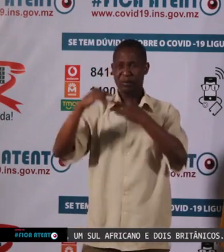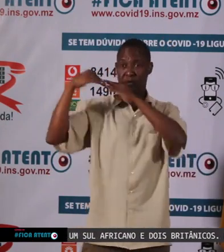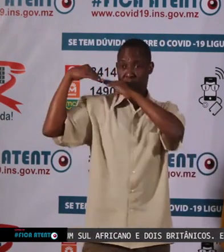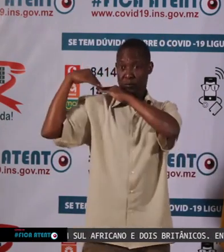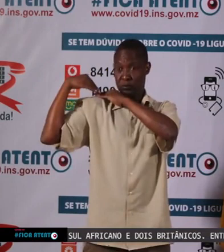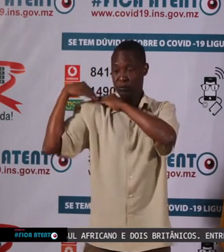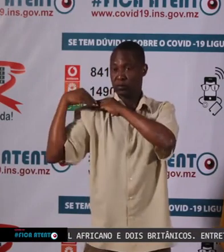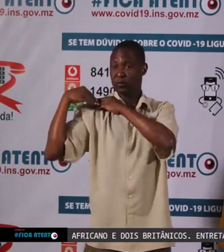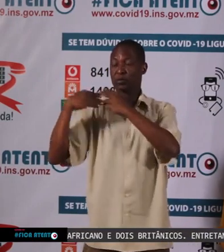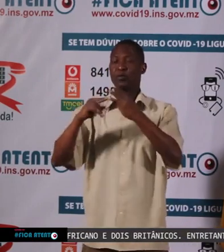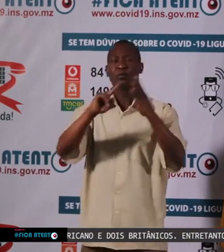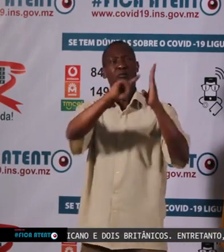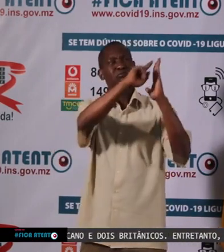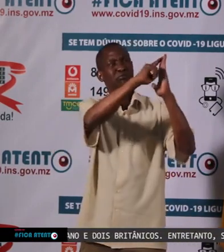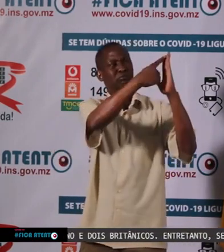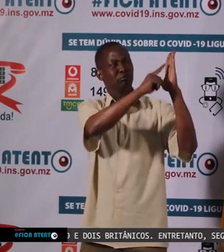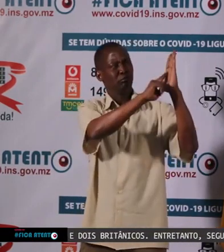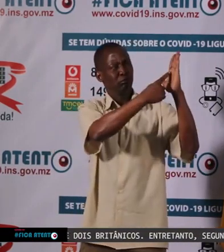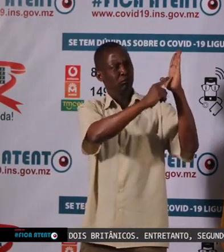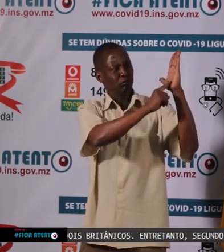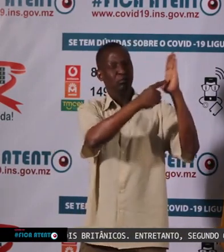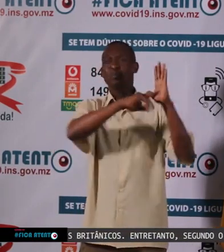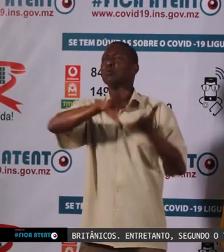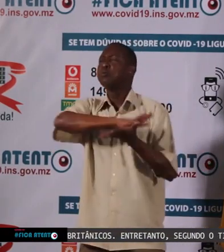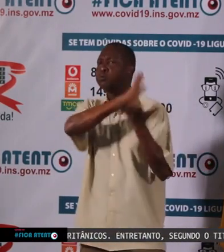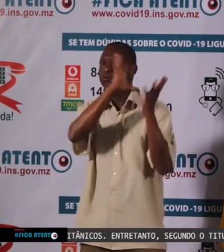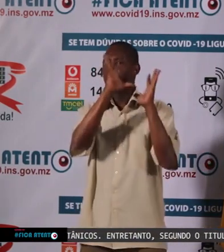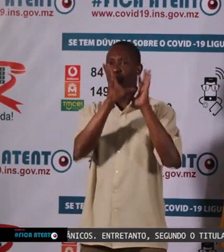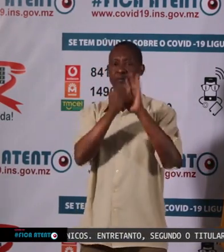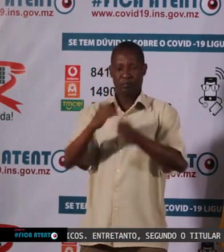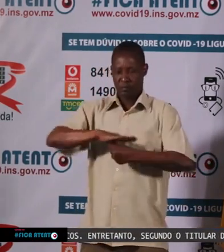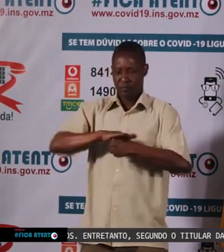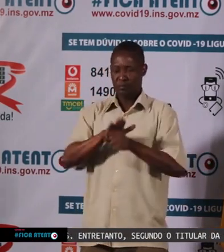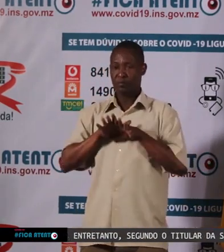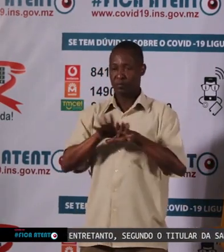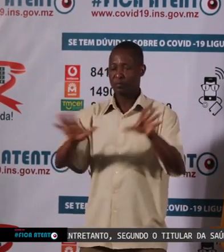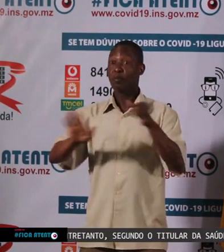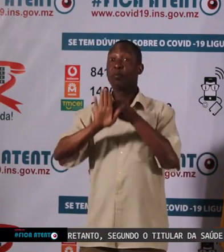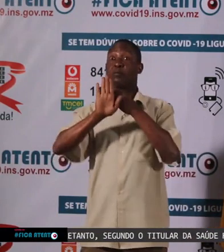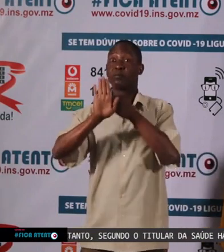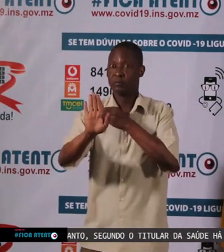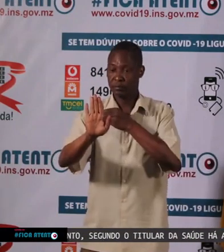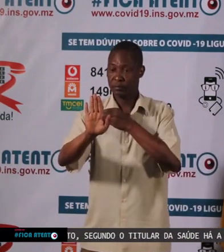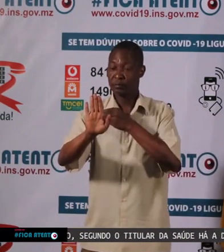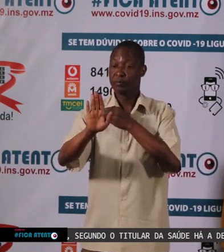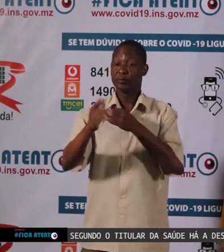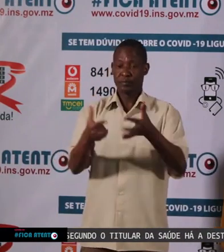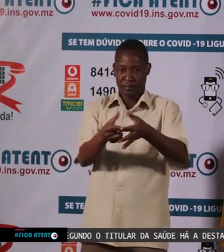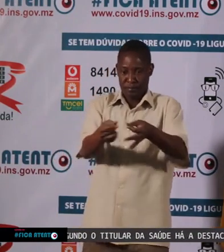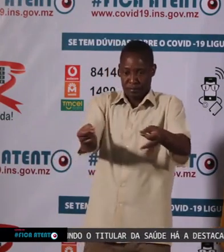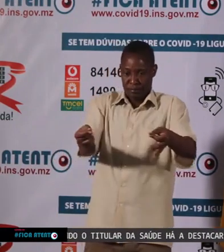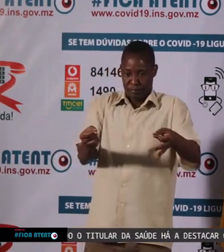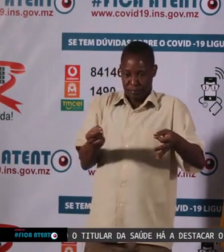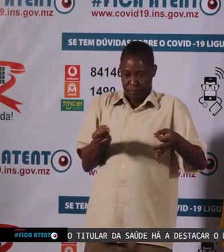responsabilidade de todas as medidas de prevenção da Covid-19 emanadas